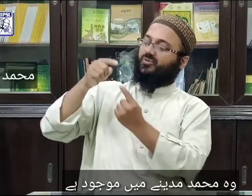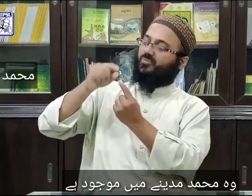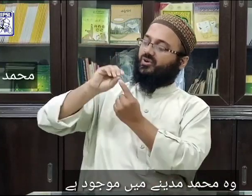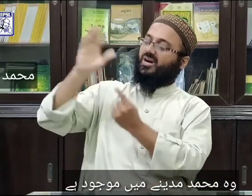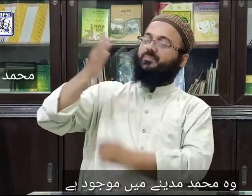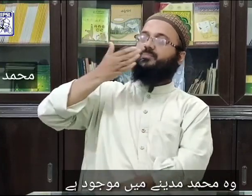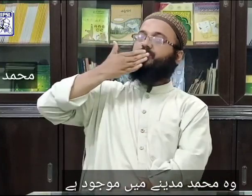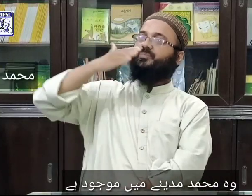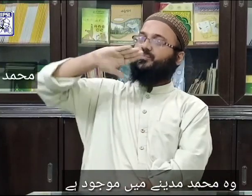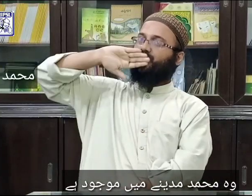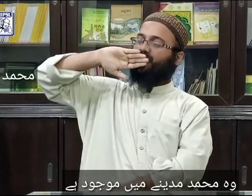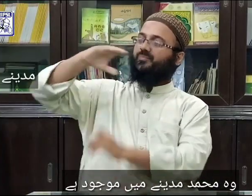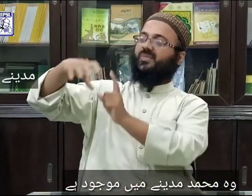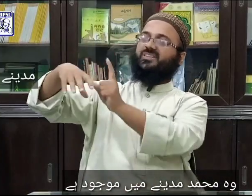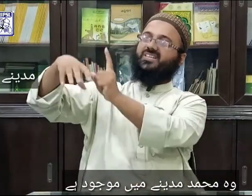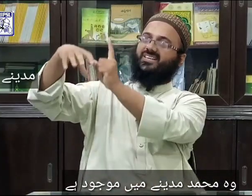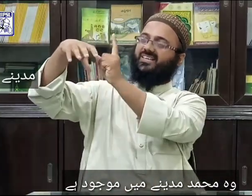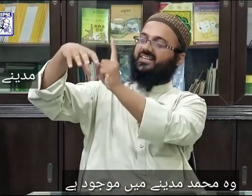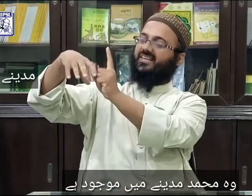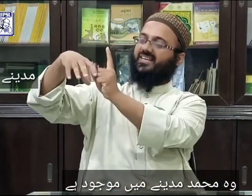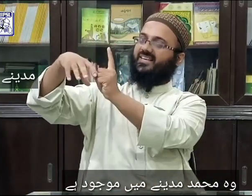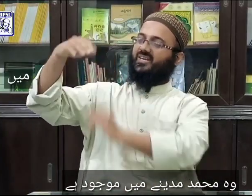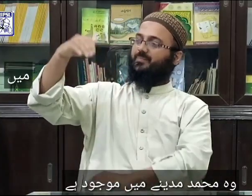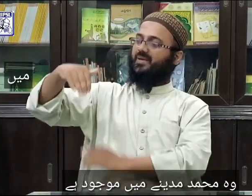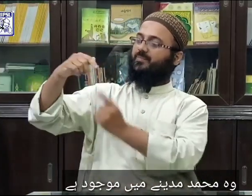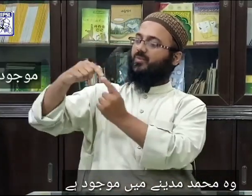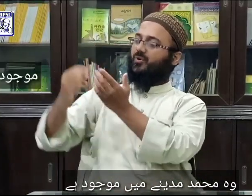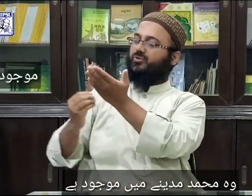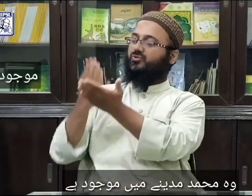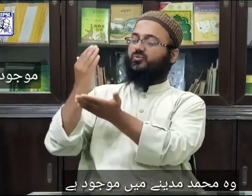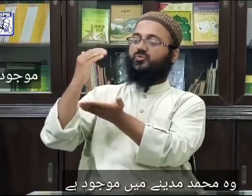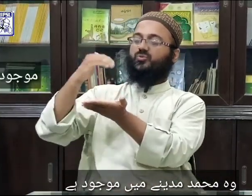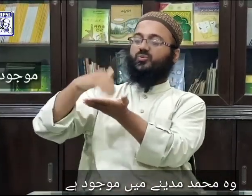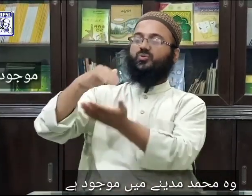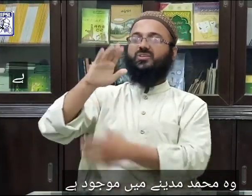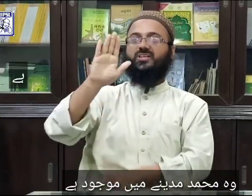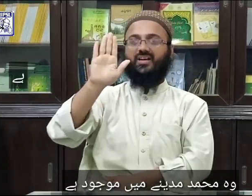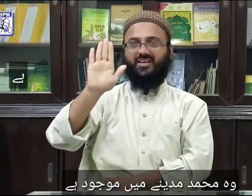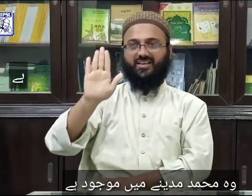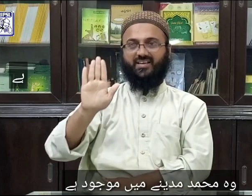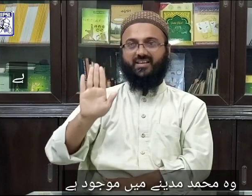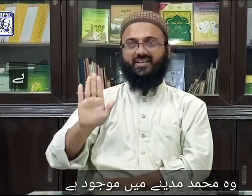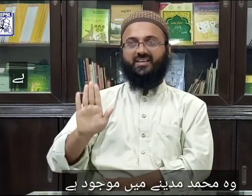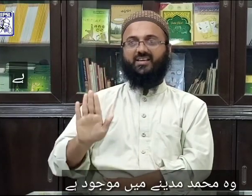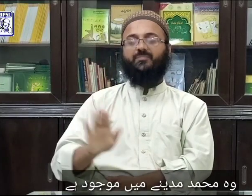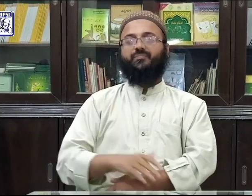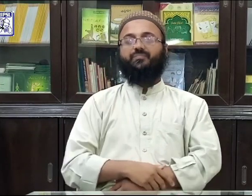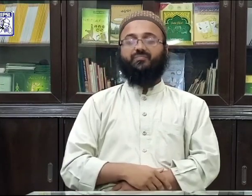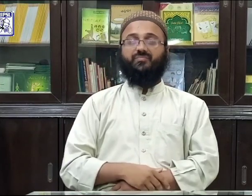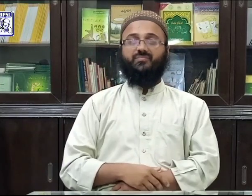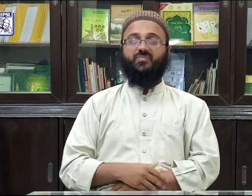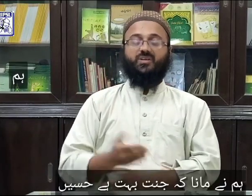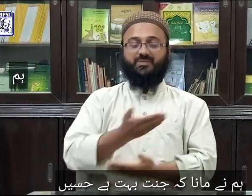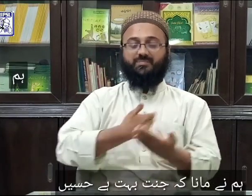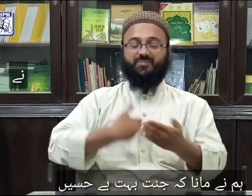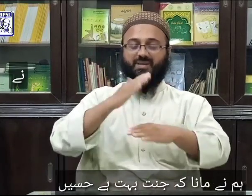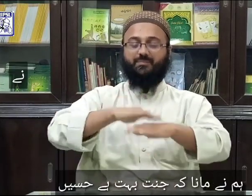محمد مدینے میں موجود ہے ہم نے